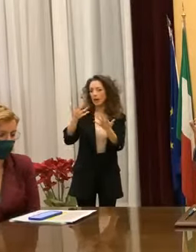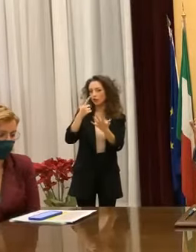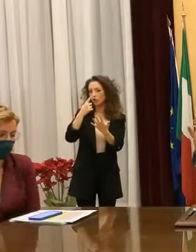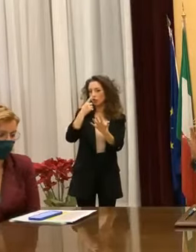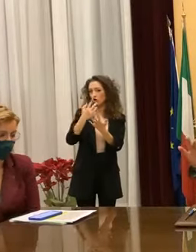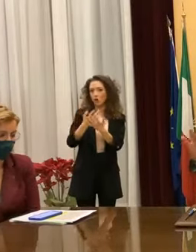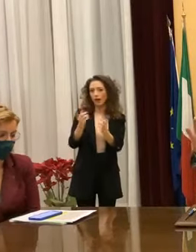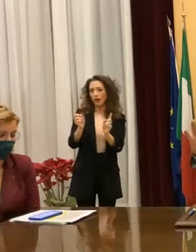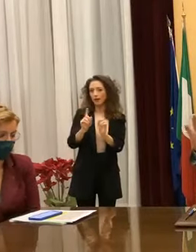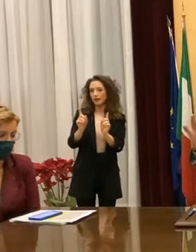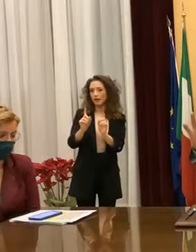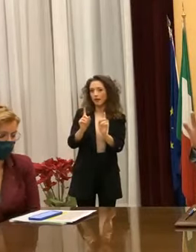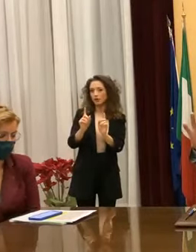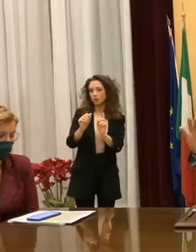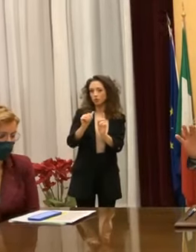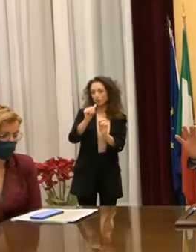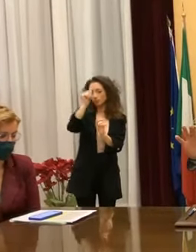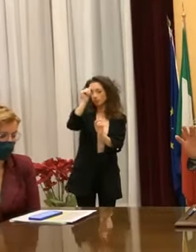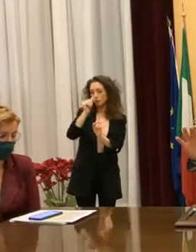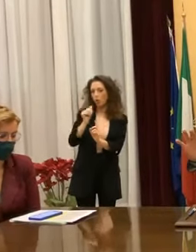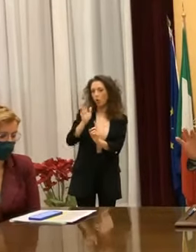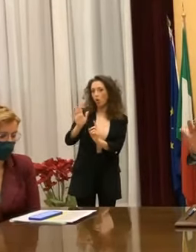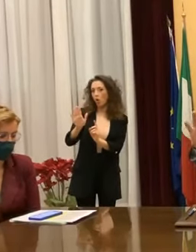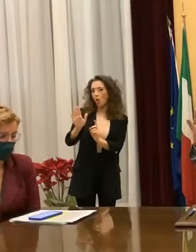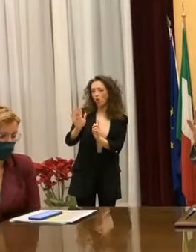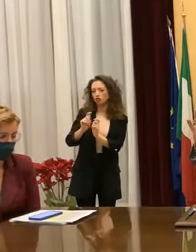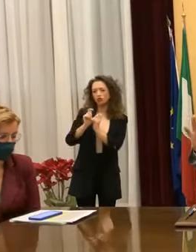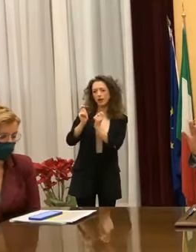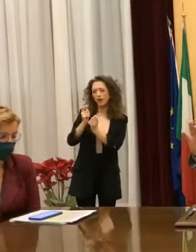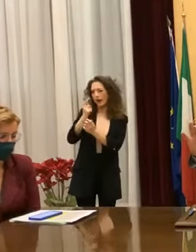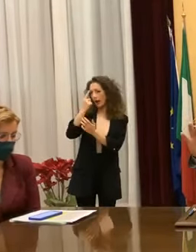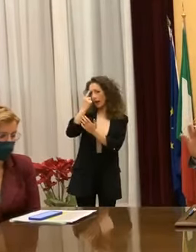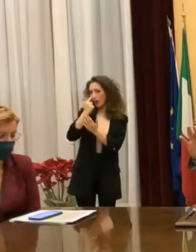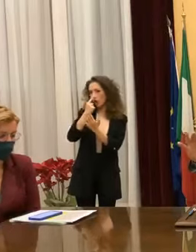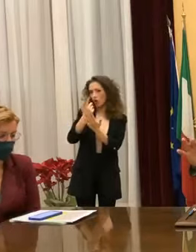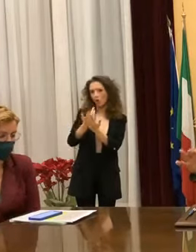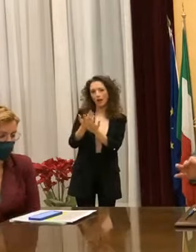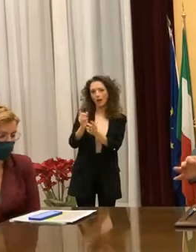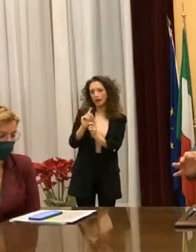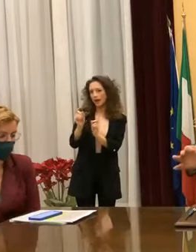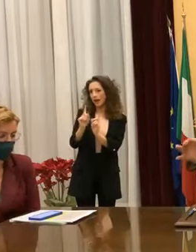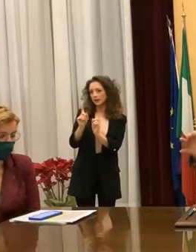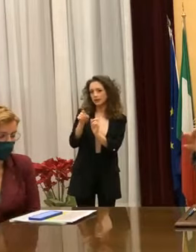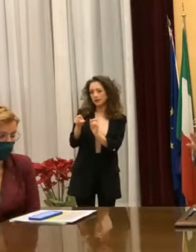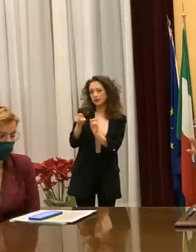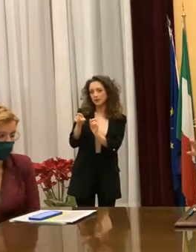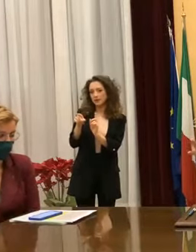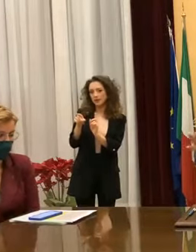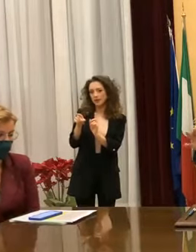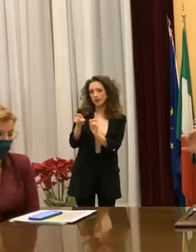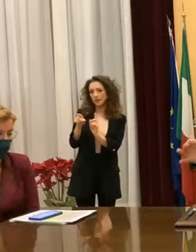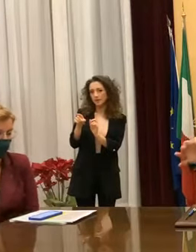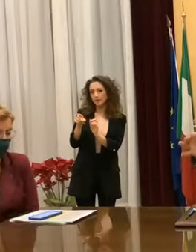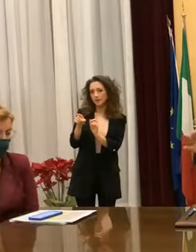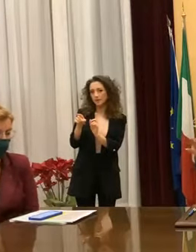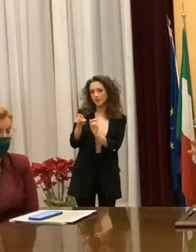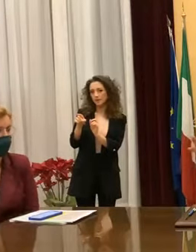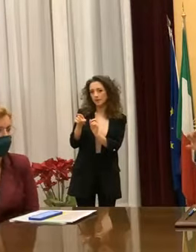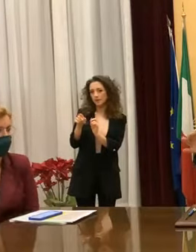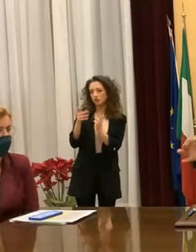nel suo complesso ad incidere con successo sui risultati dei